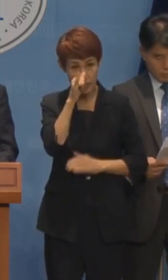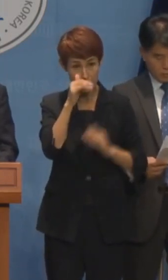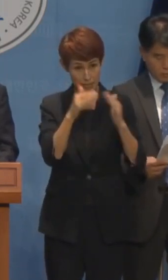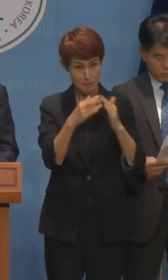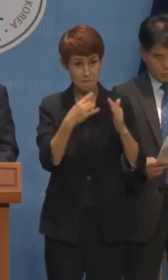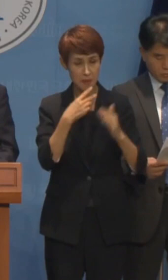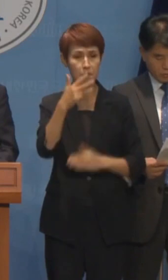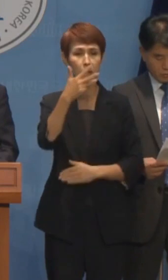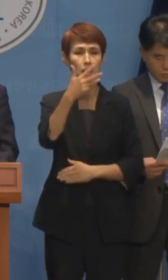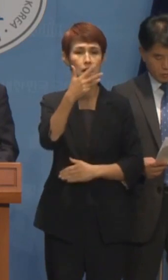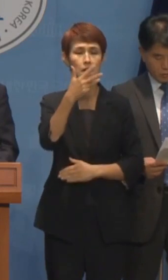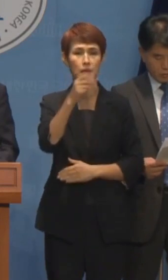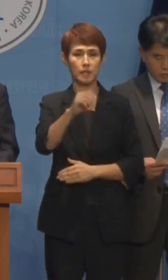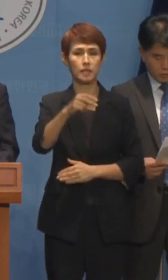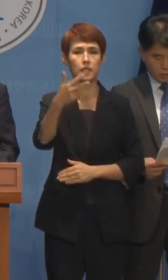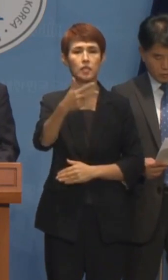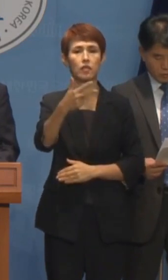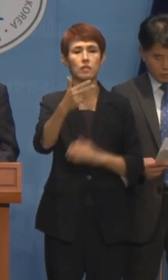8만 7천 가구로